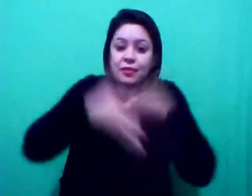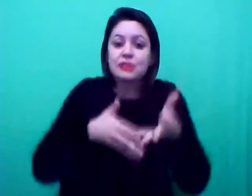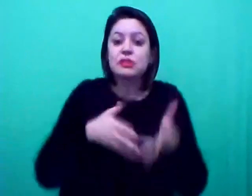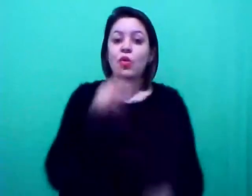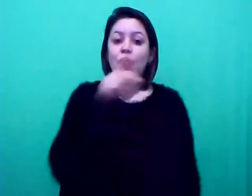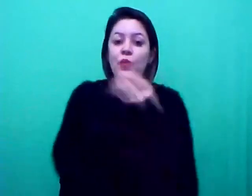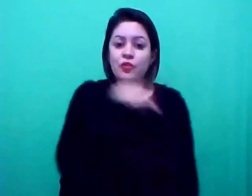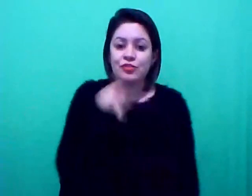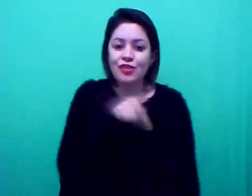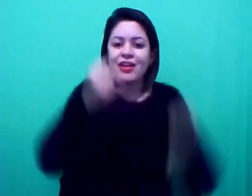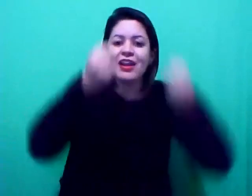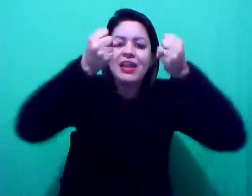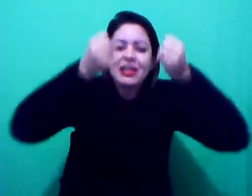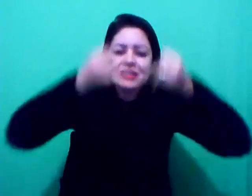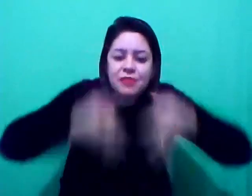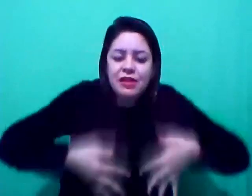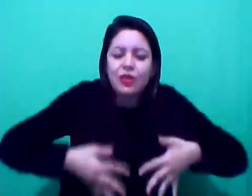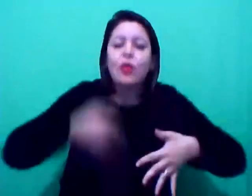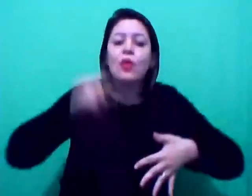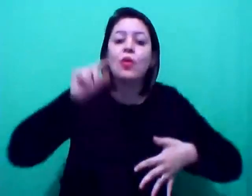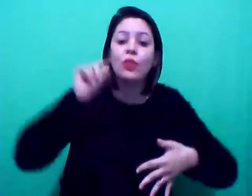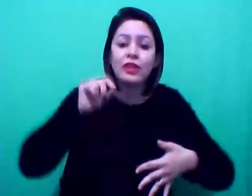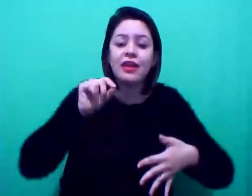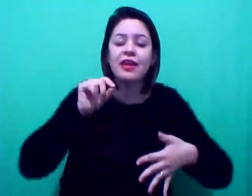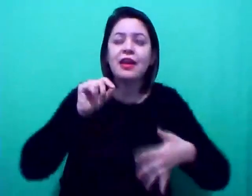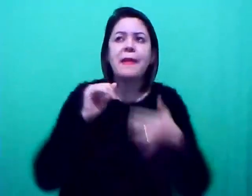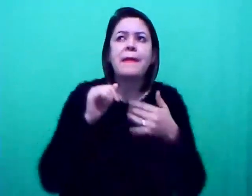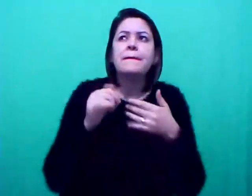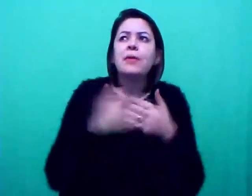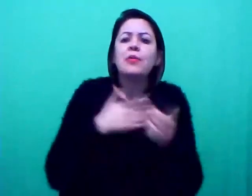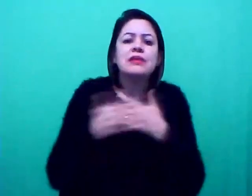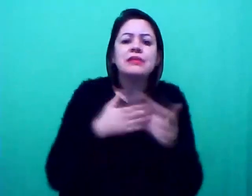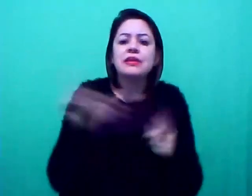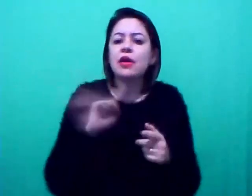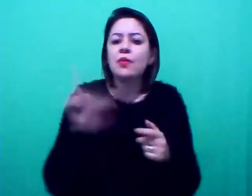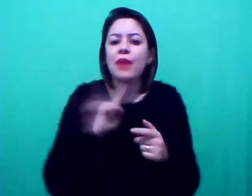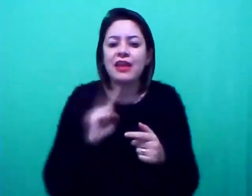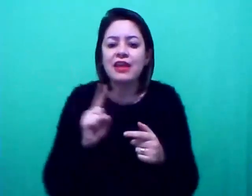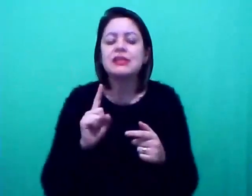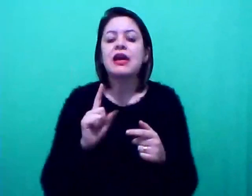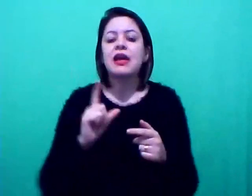E dentro da língua de sinais, o professor explica o que é